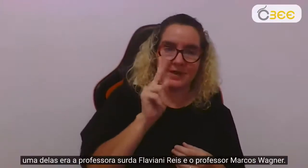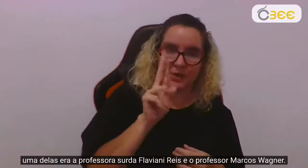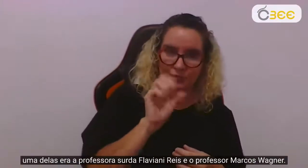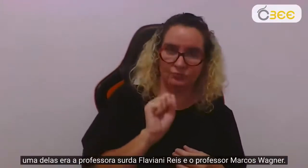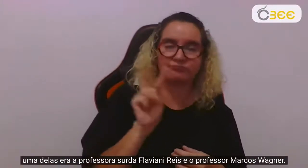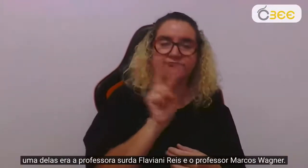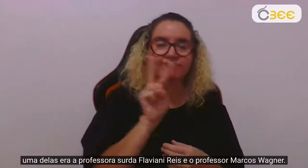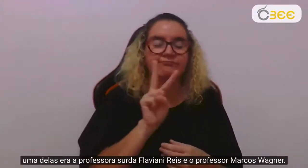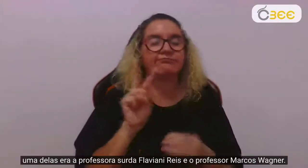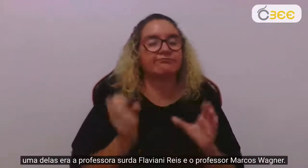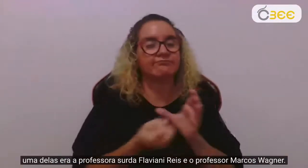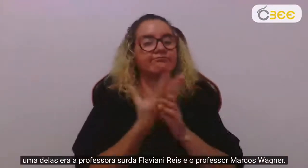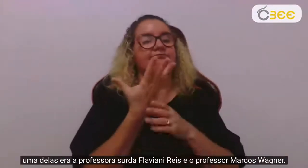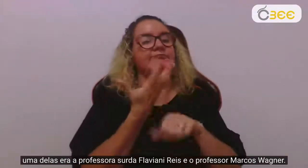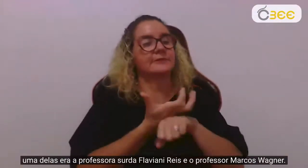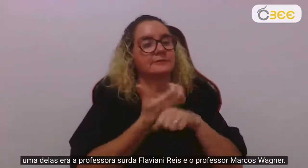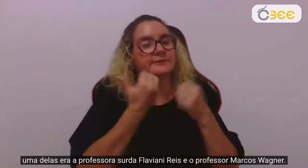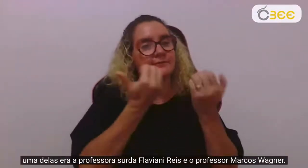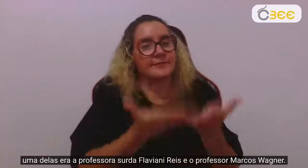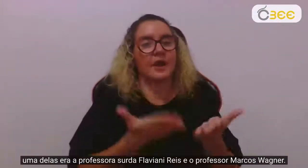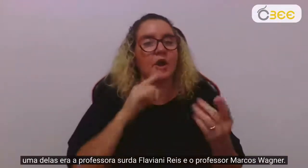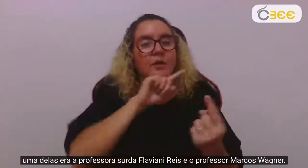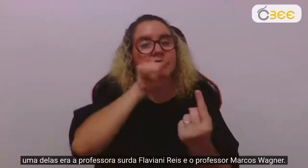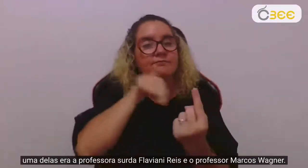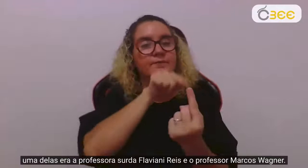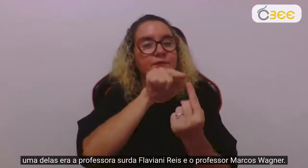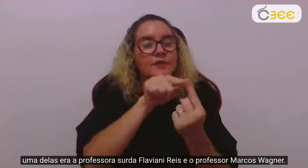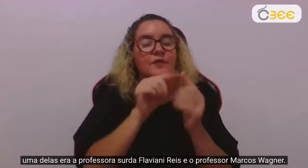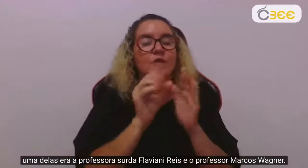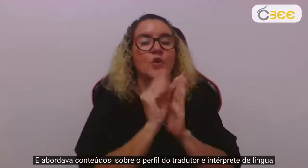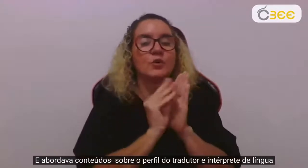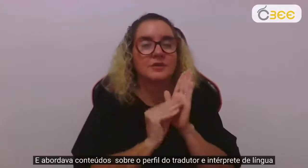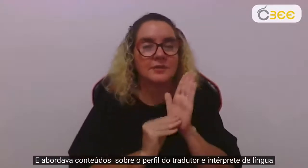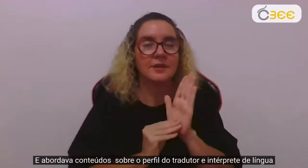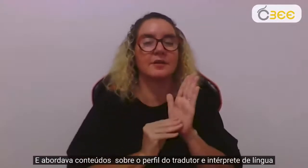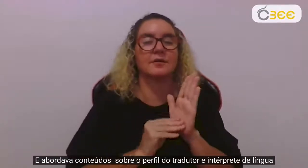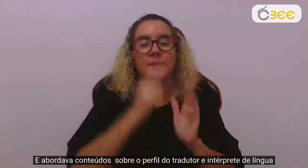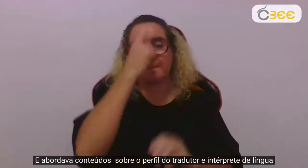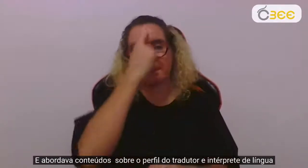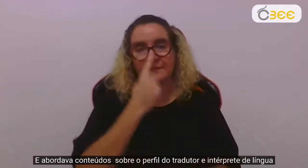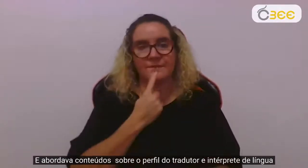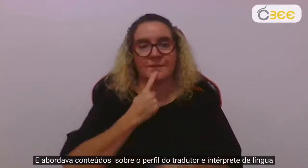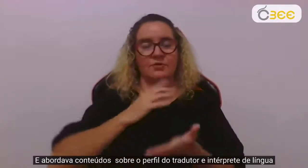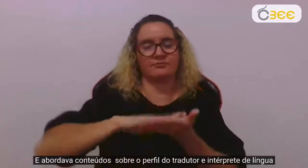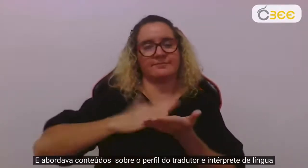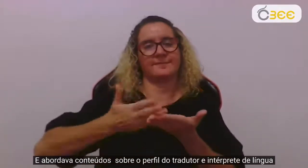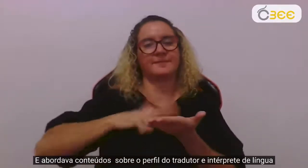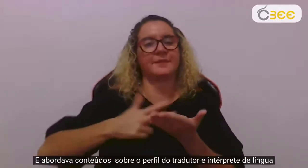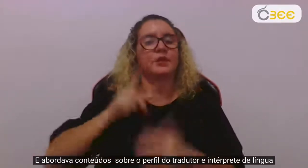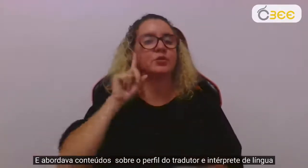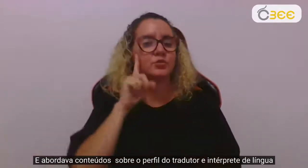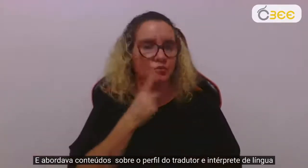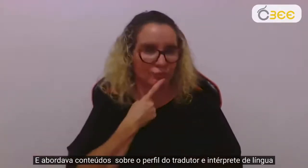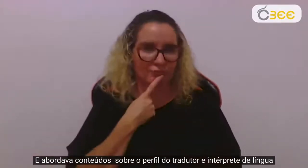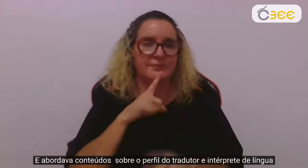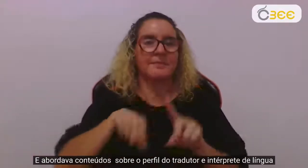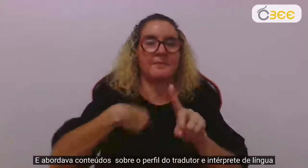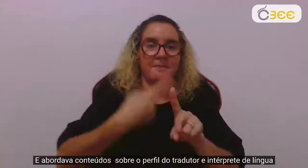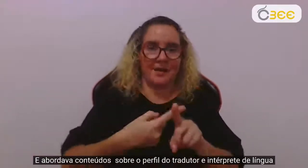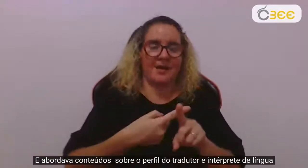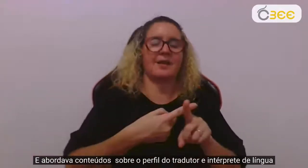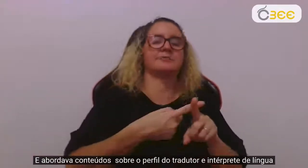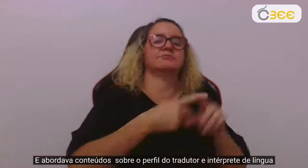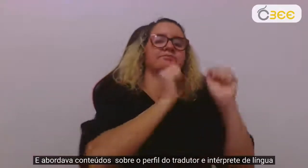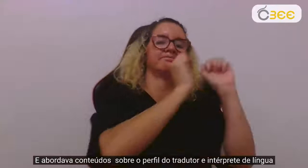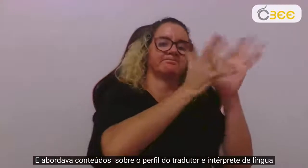professora surda Flaviane Reis e o professor Marcos Weininger, e abordava conteúdos